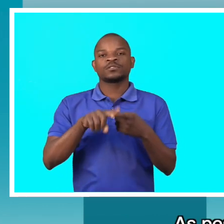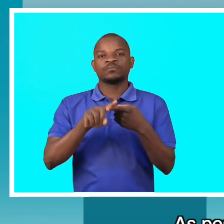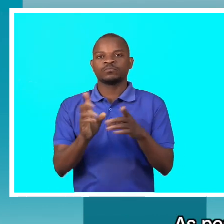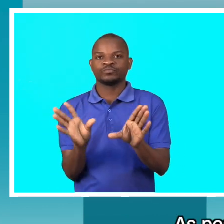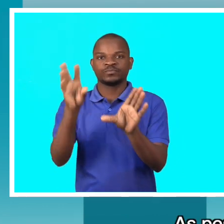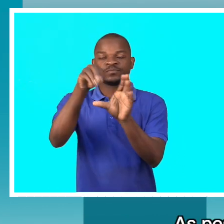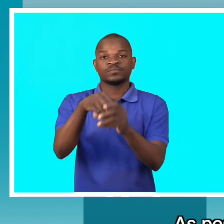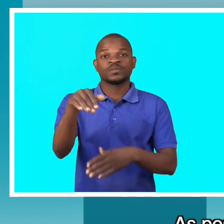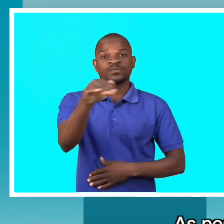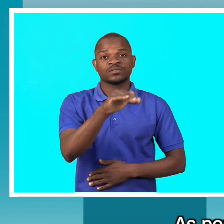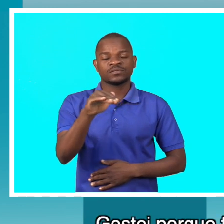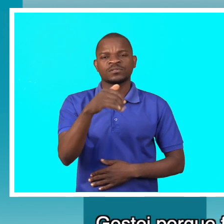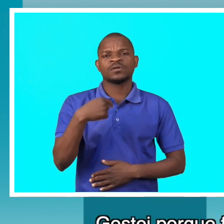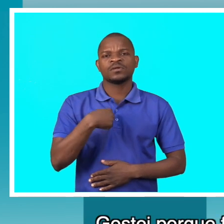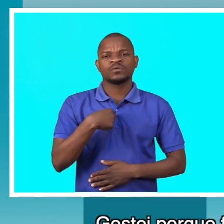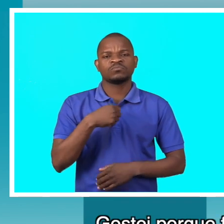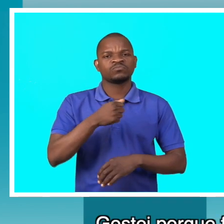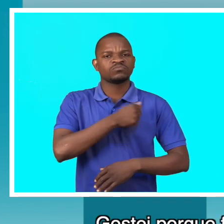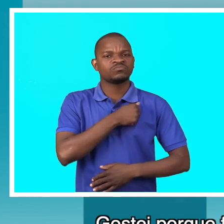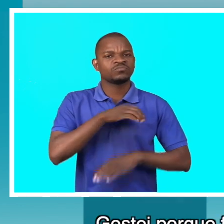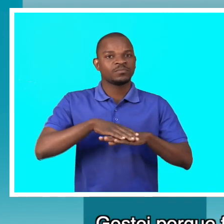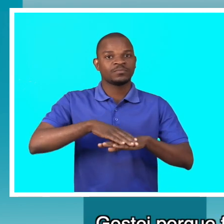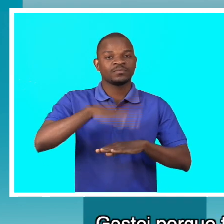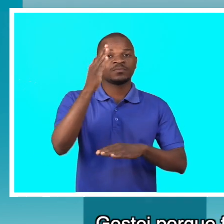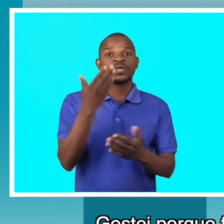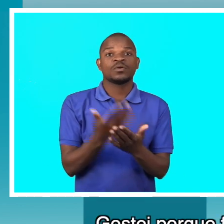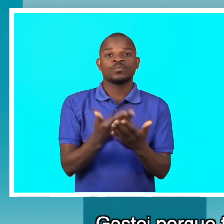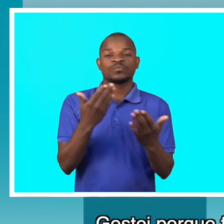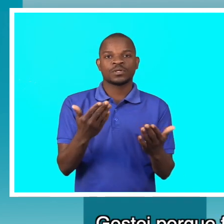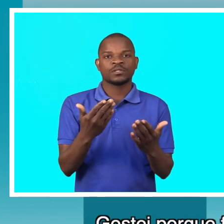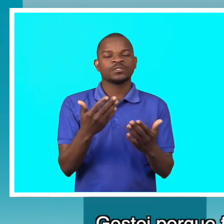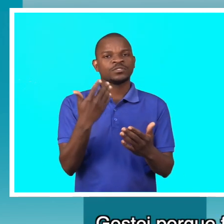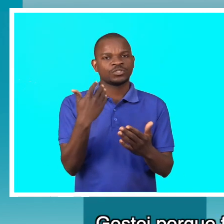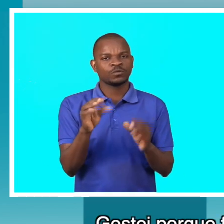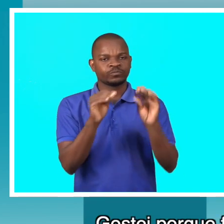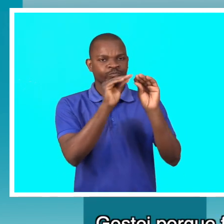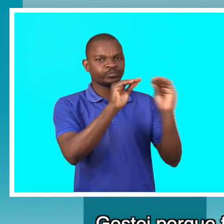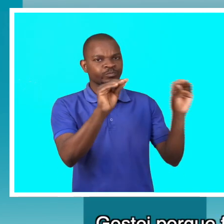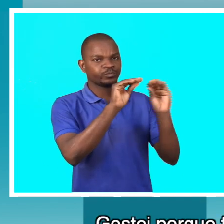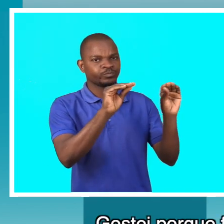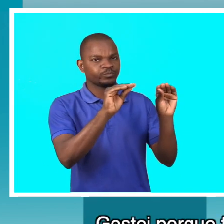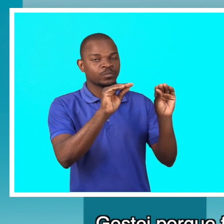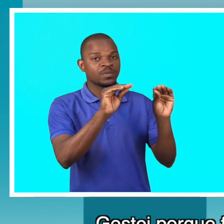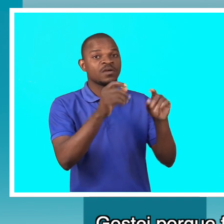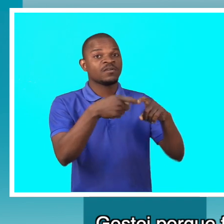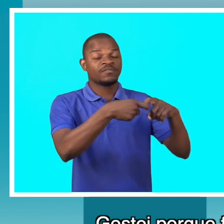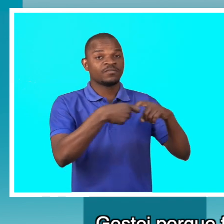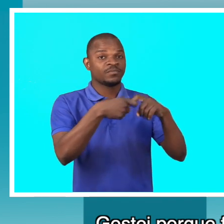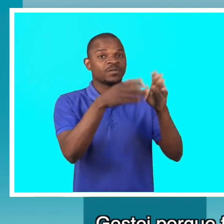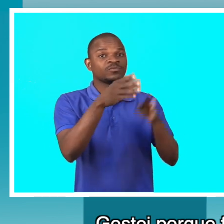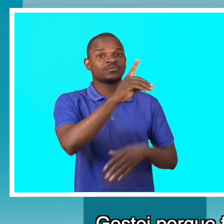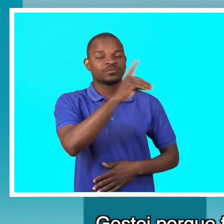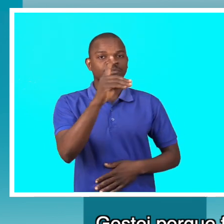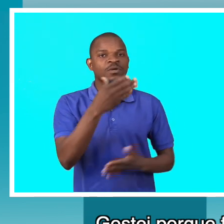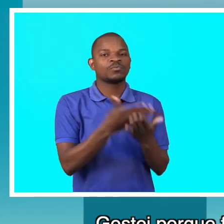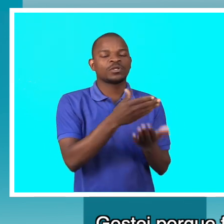são parte da sociedade. E gostei muito porque também são formadas as próprias famílias